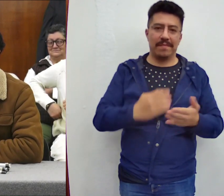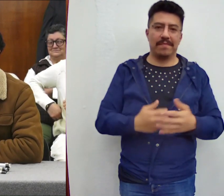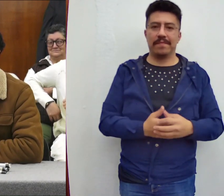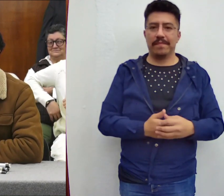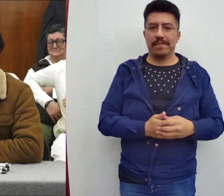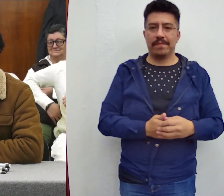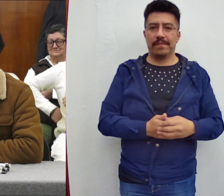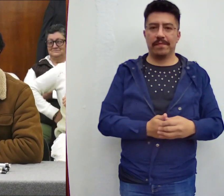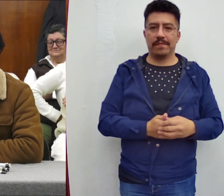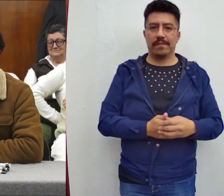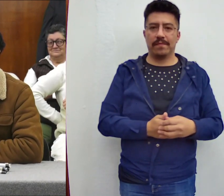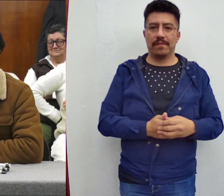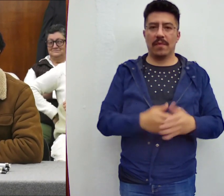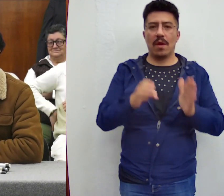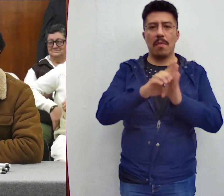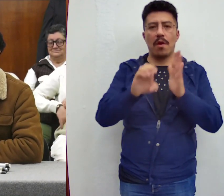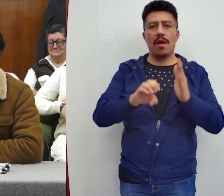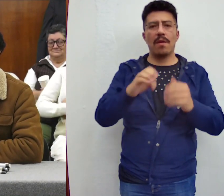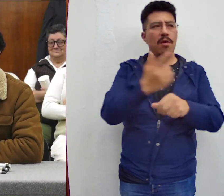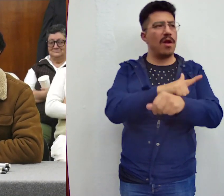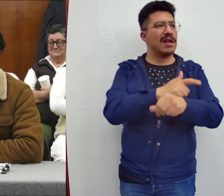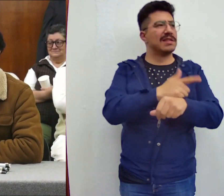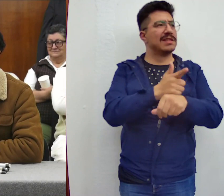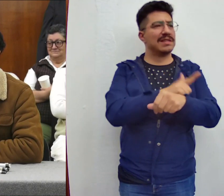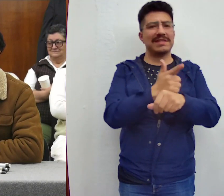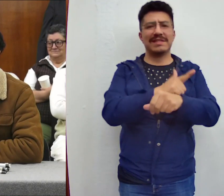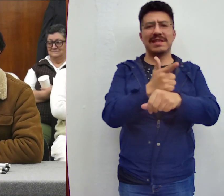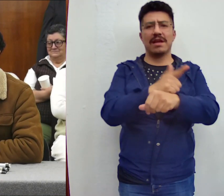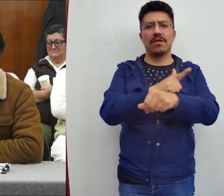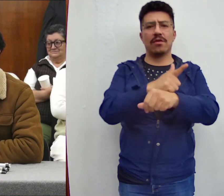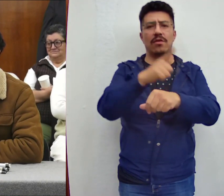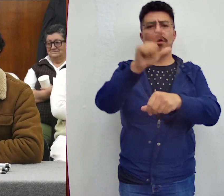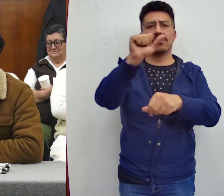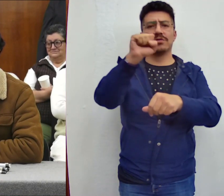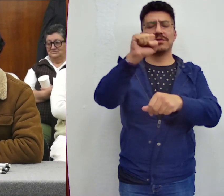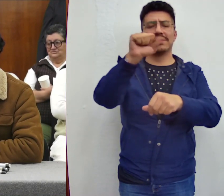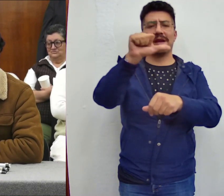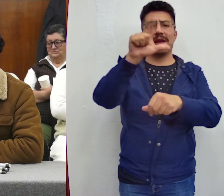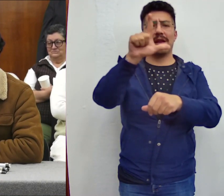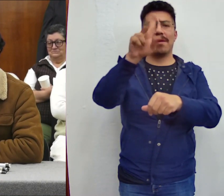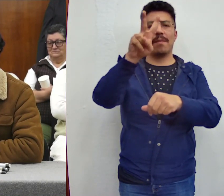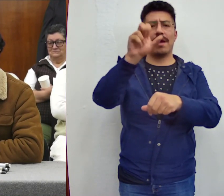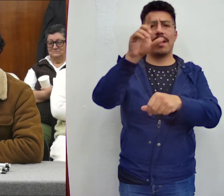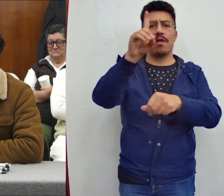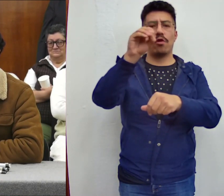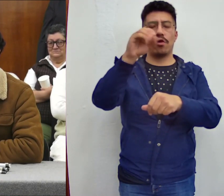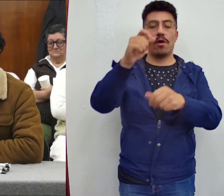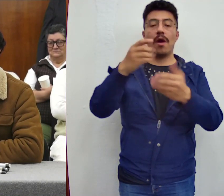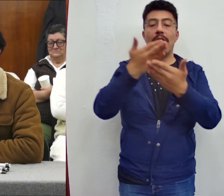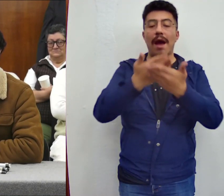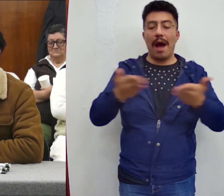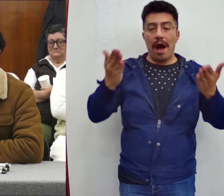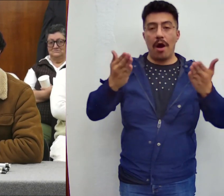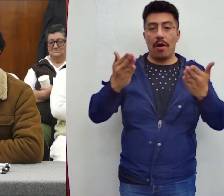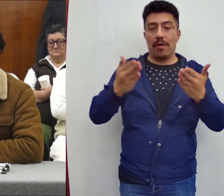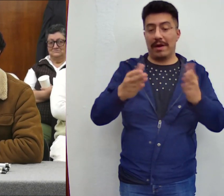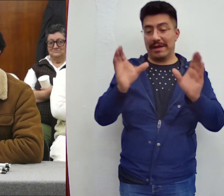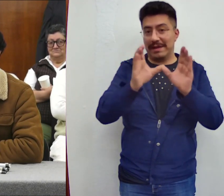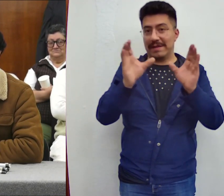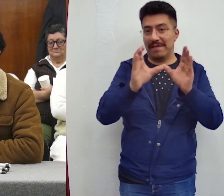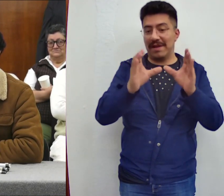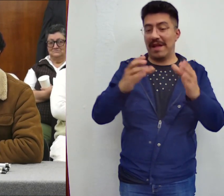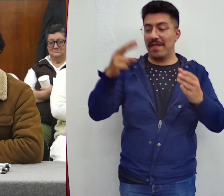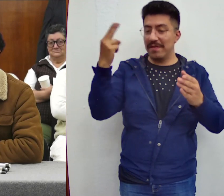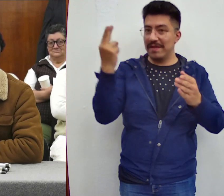nuestro licenciado Salvador nos pueda sacar de esa duda, ahora ya son temporales. La discapacidad